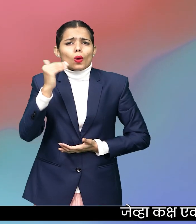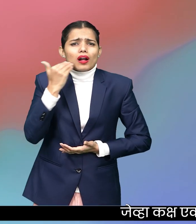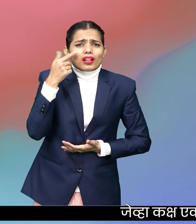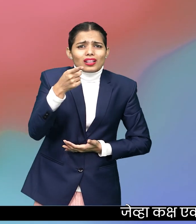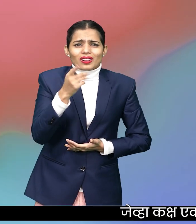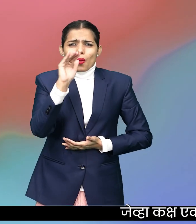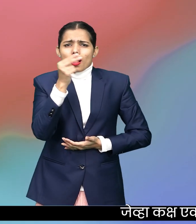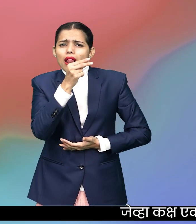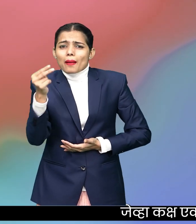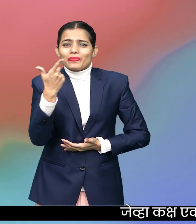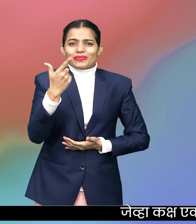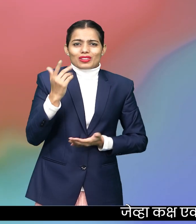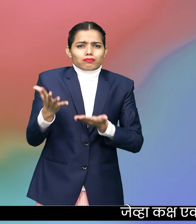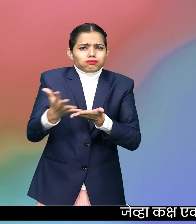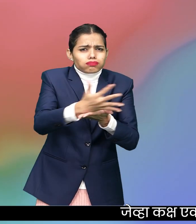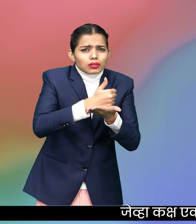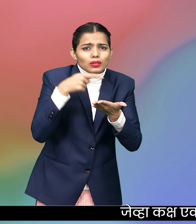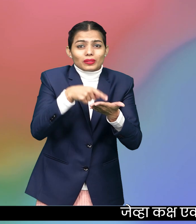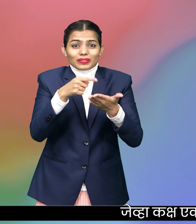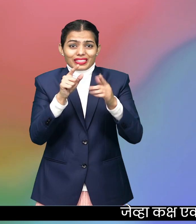जेव्हा कक्ष एका चालकाशी जोडला जातो